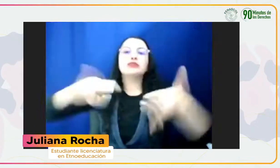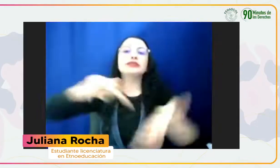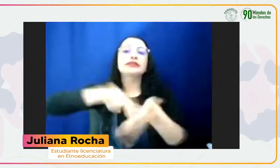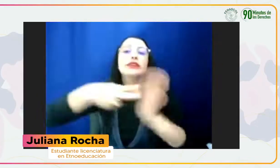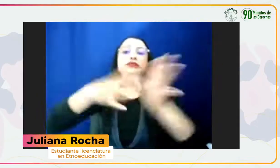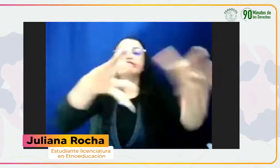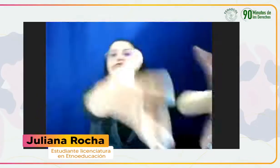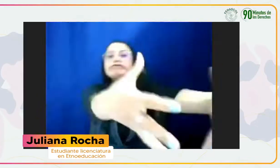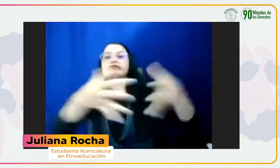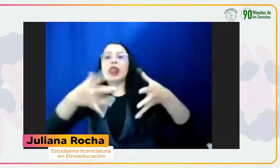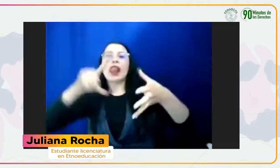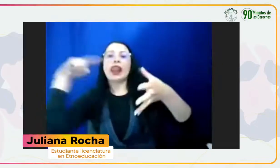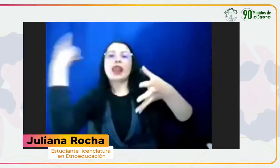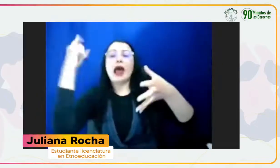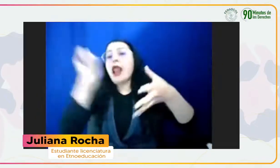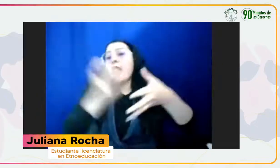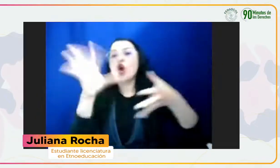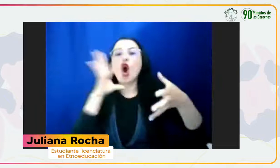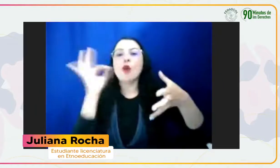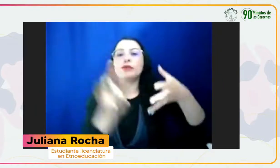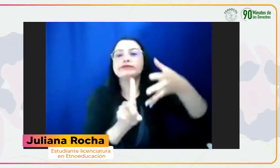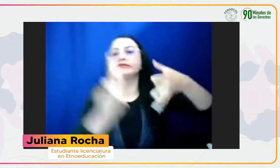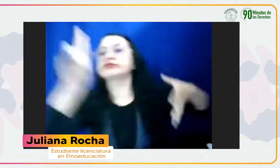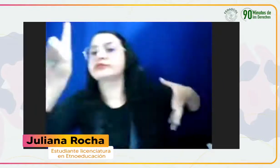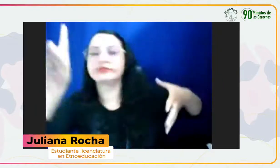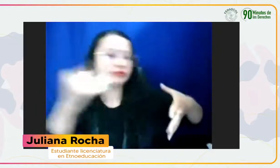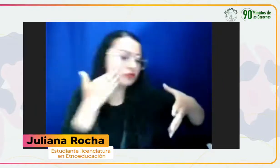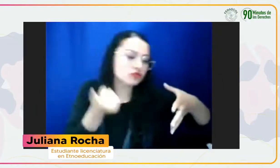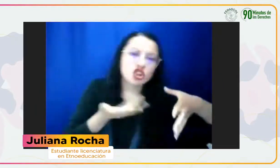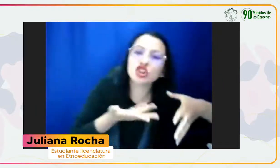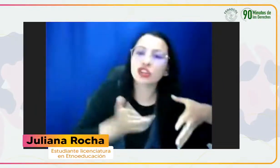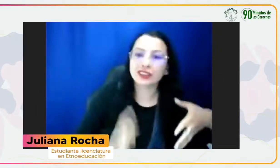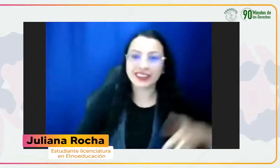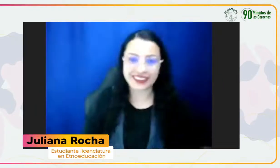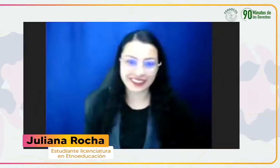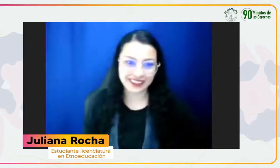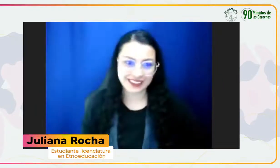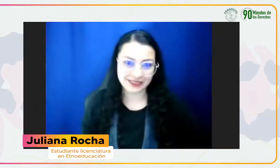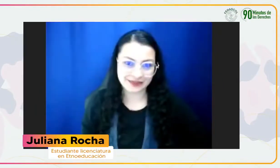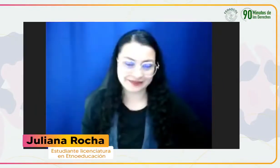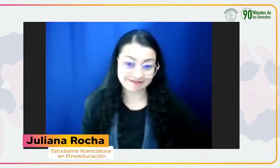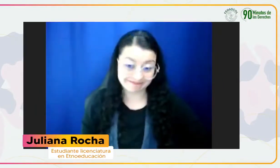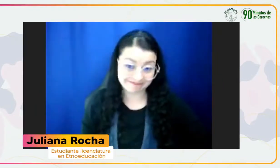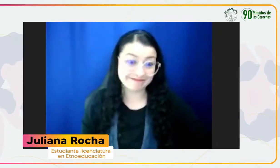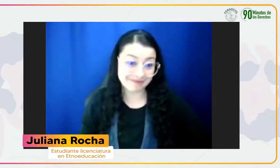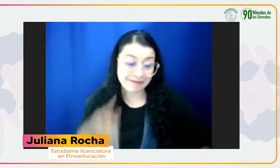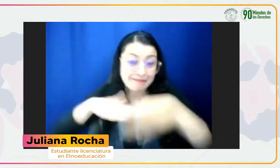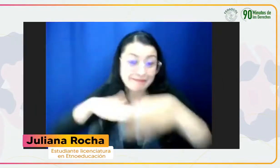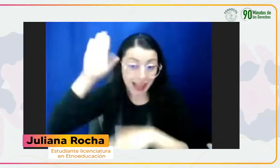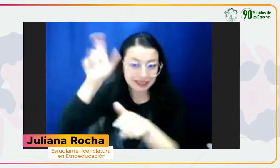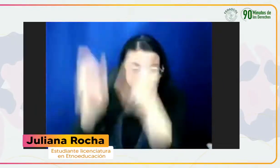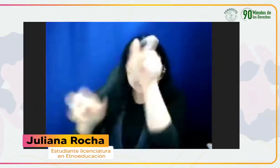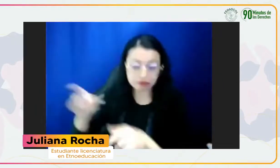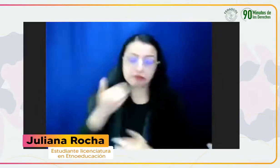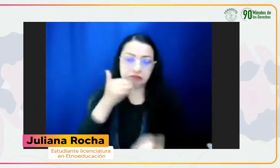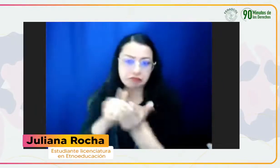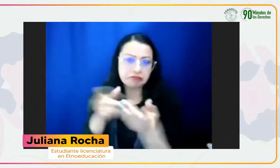estas oportunidades. Hay como una especie de limitación que dicen, no, solo uno, pero pues, traer a la mayoría y dar